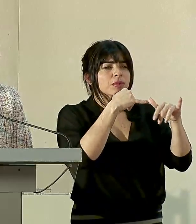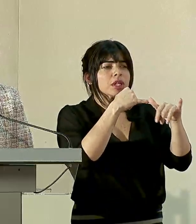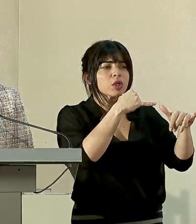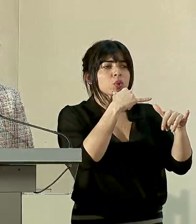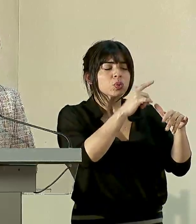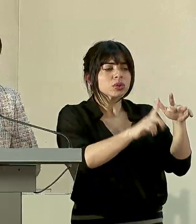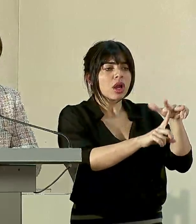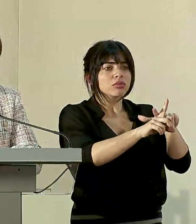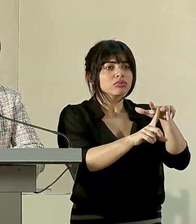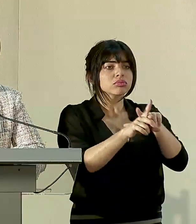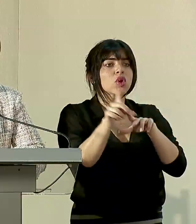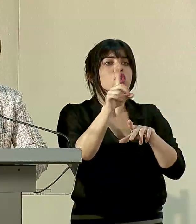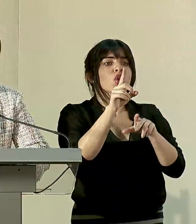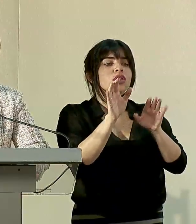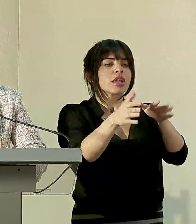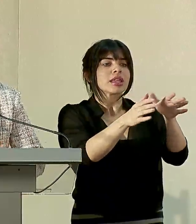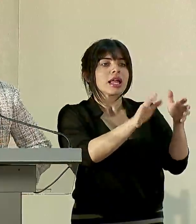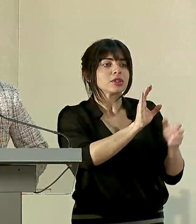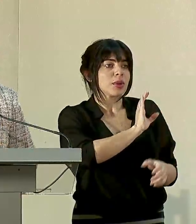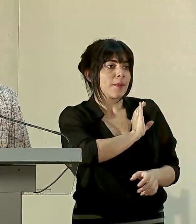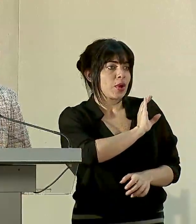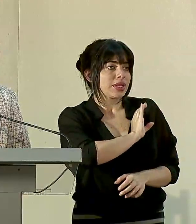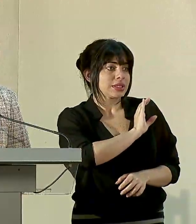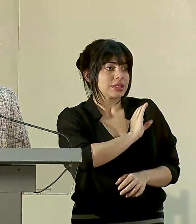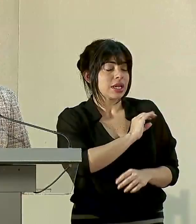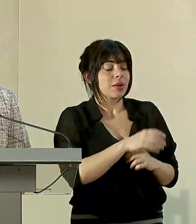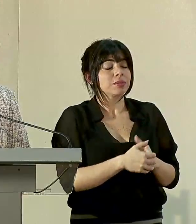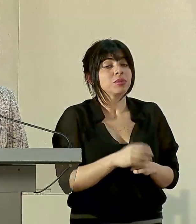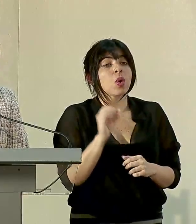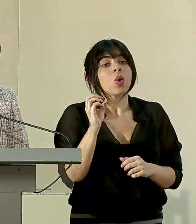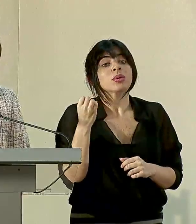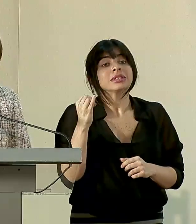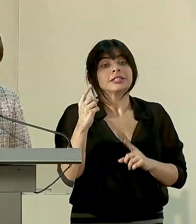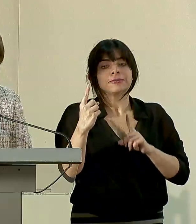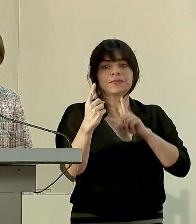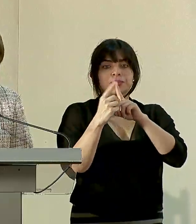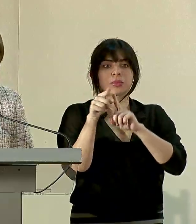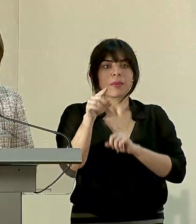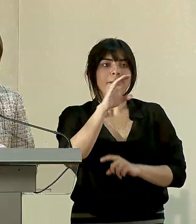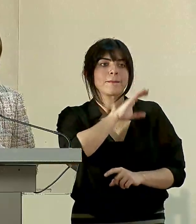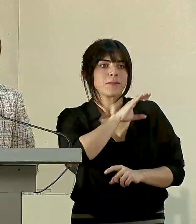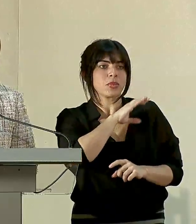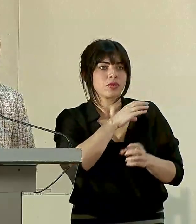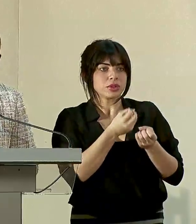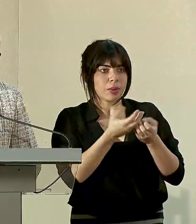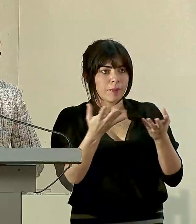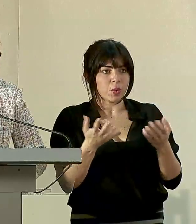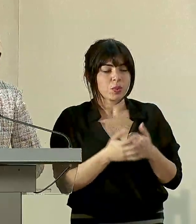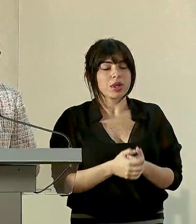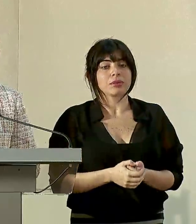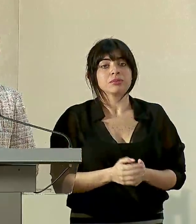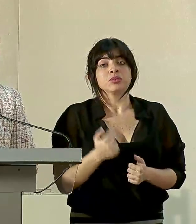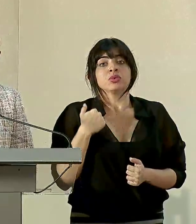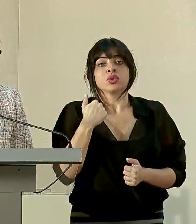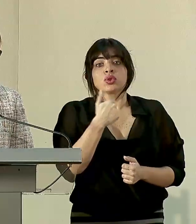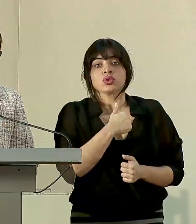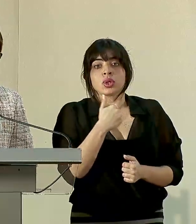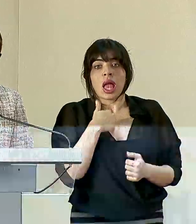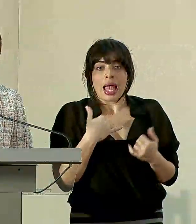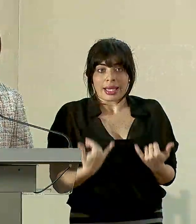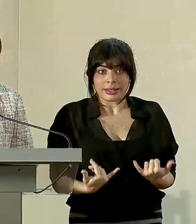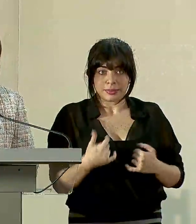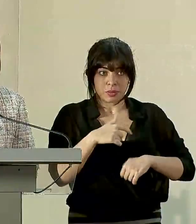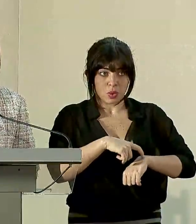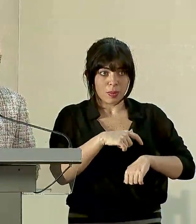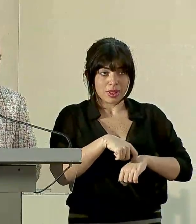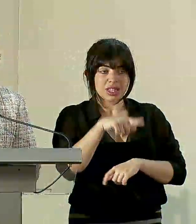que se presenten a las delegaciones policiales o ante un oficial de la Fuerza Pública. Nosotros tenemos en este